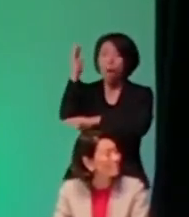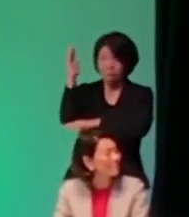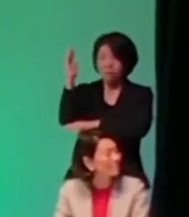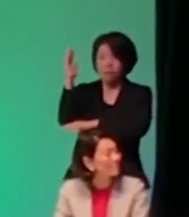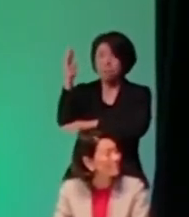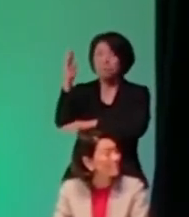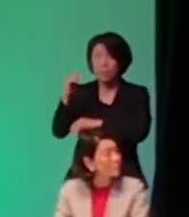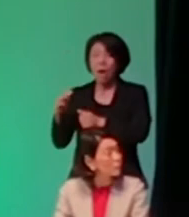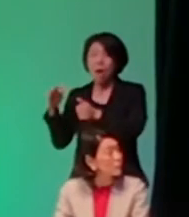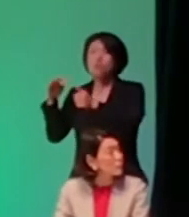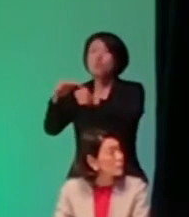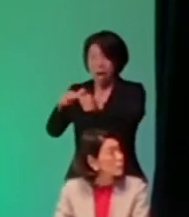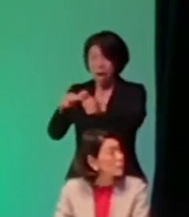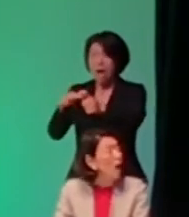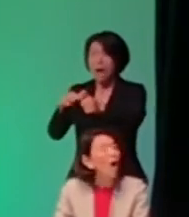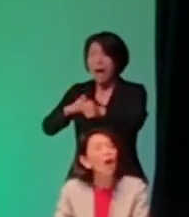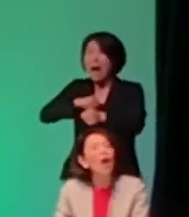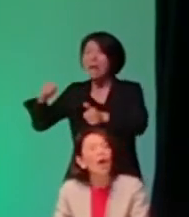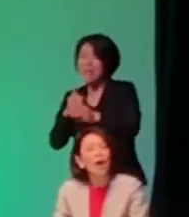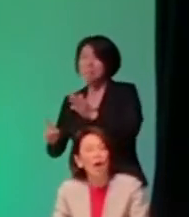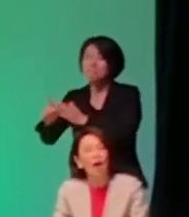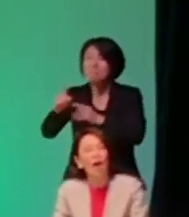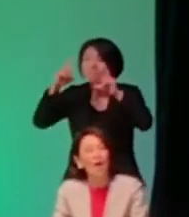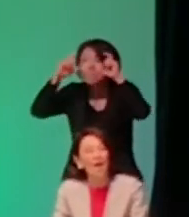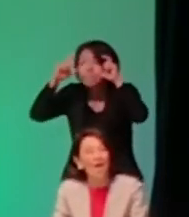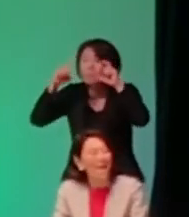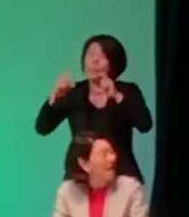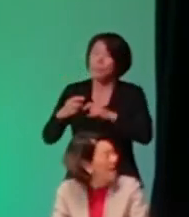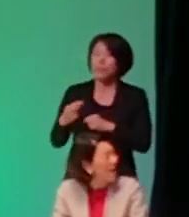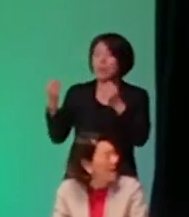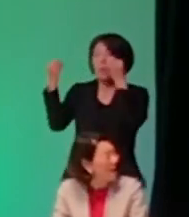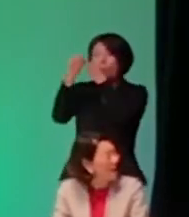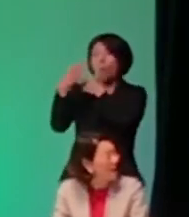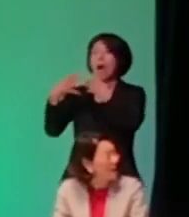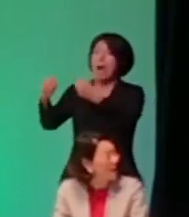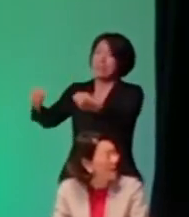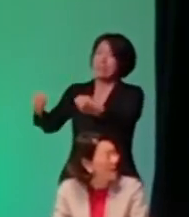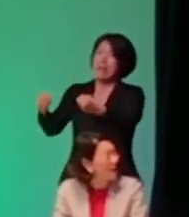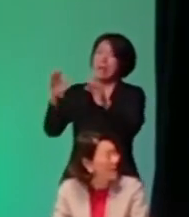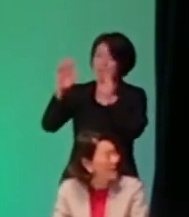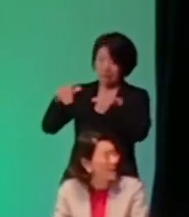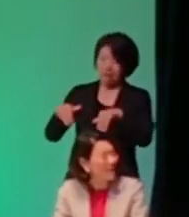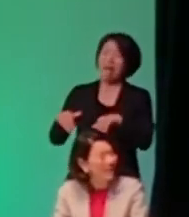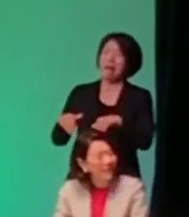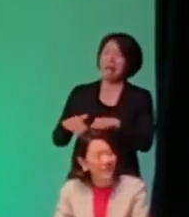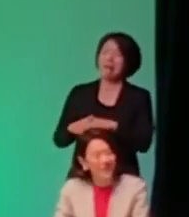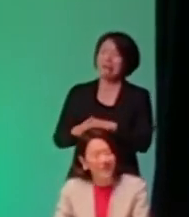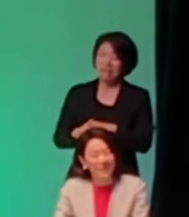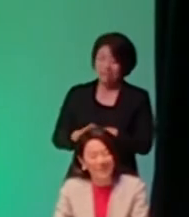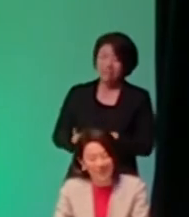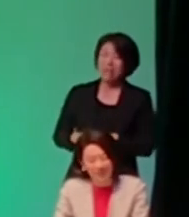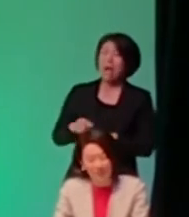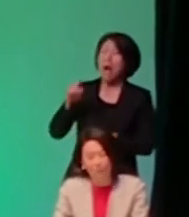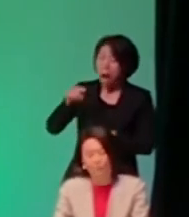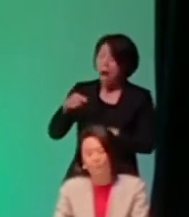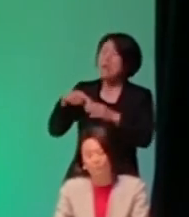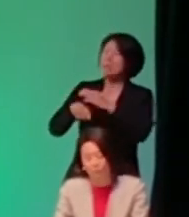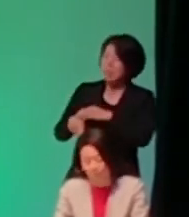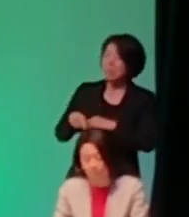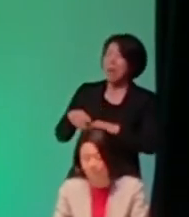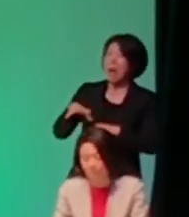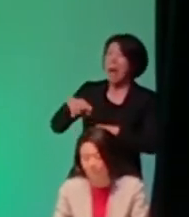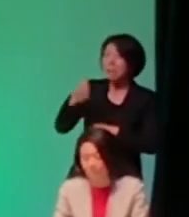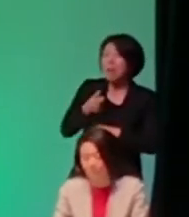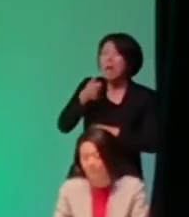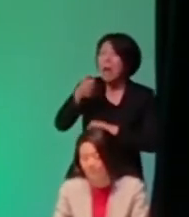ンが勝手に前まで出張ってきて写真を撮ってたというふうに勘違いをされまして、あ、こういうことかと、初めて